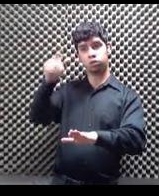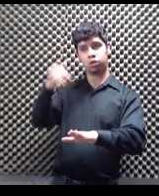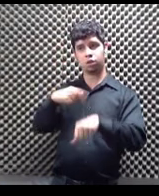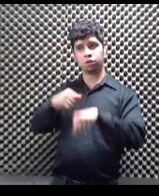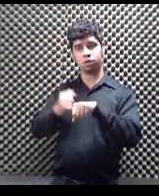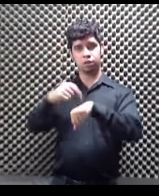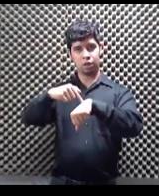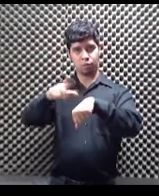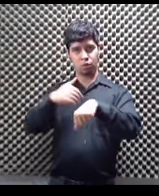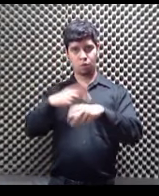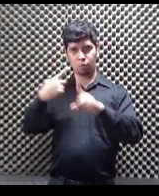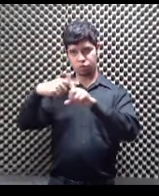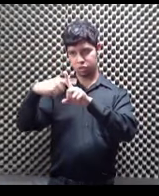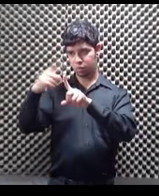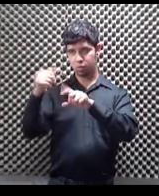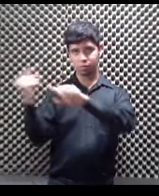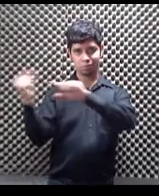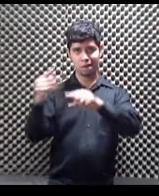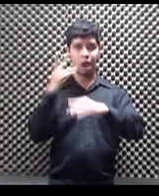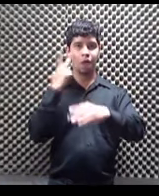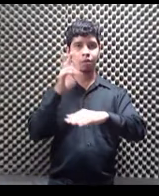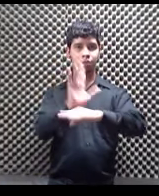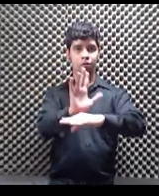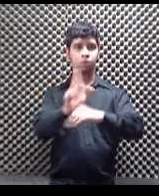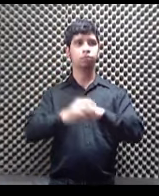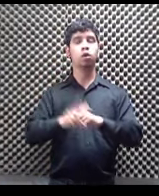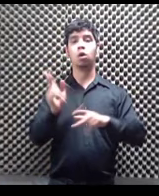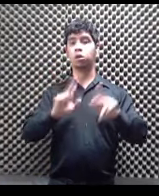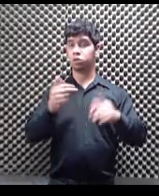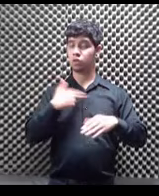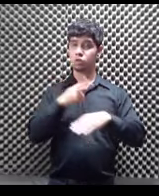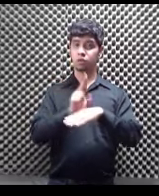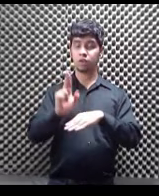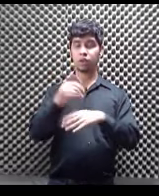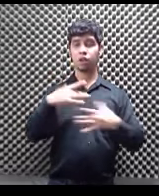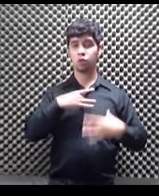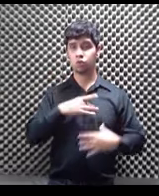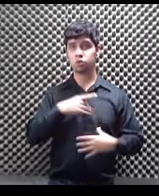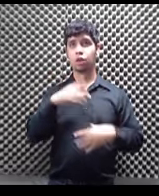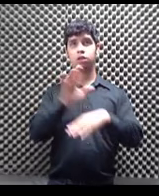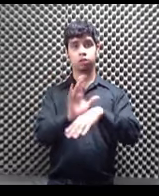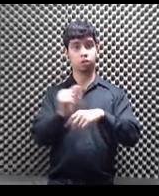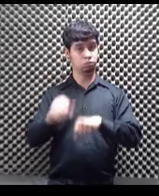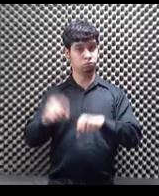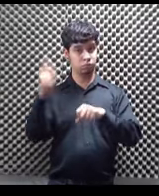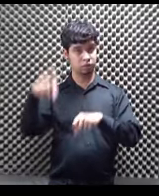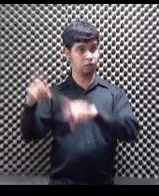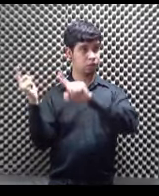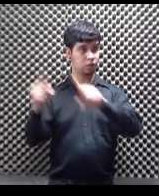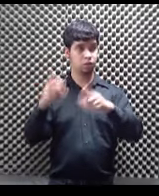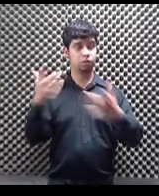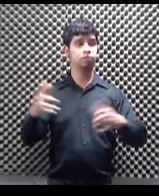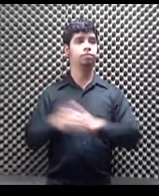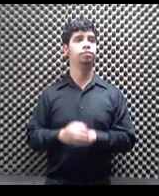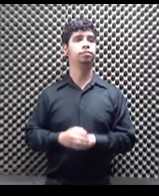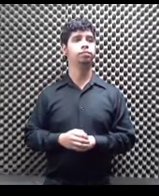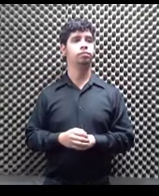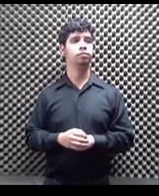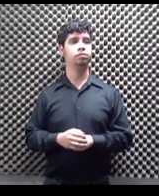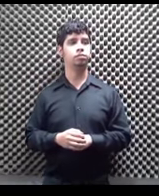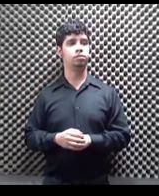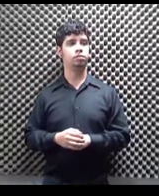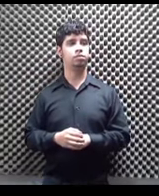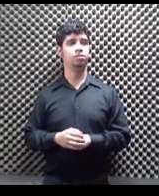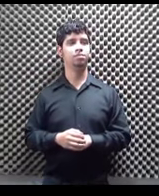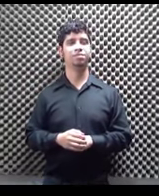ese tiempo en algo positivo. Estudiantes universitarios que claro. les gusta el cine. Sí, yo llegué a ver que eso. Ir. ¿Cómo? En mi